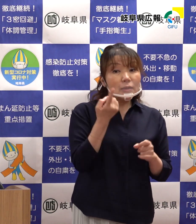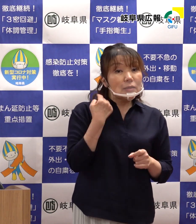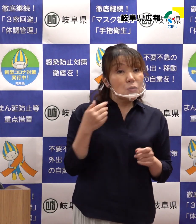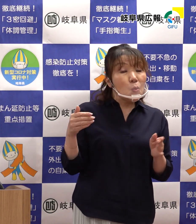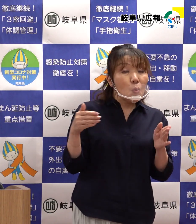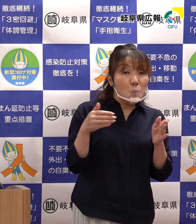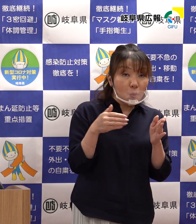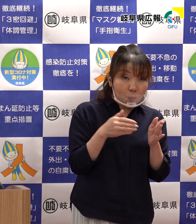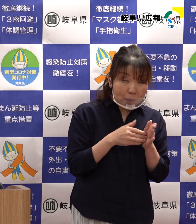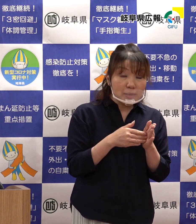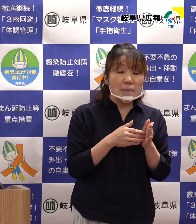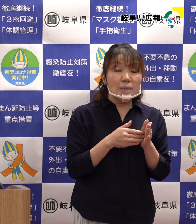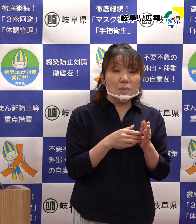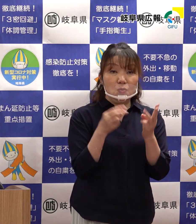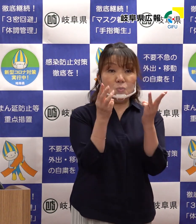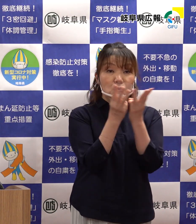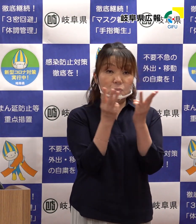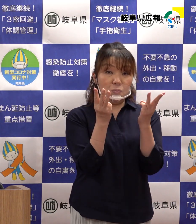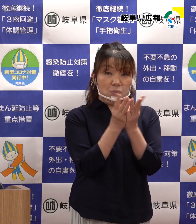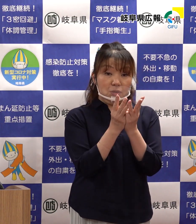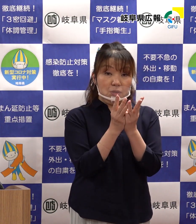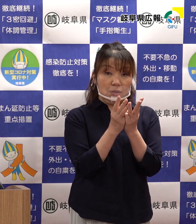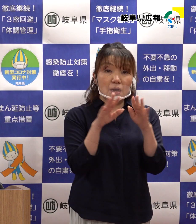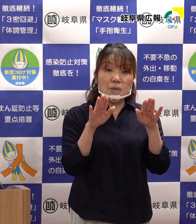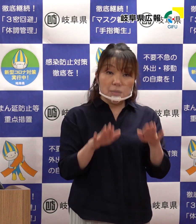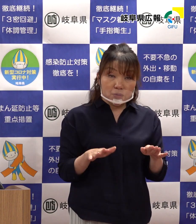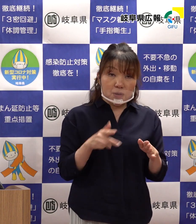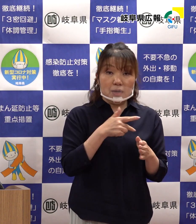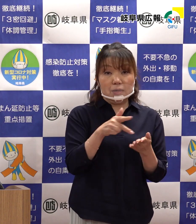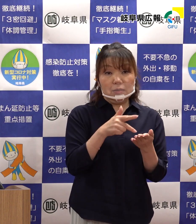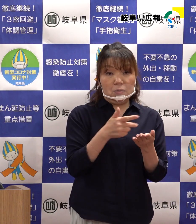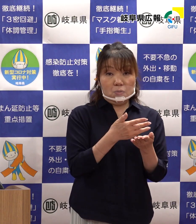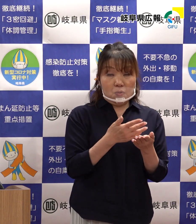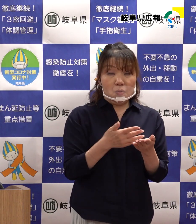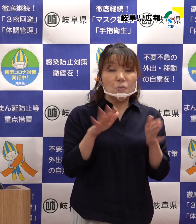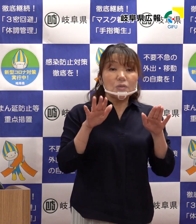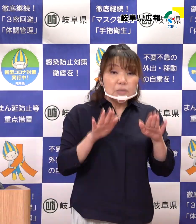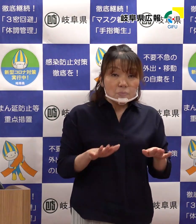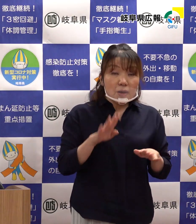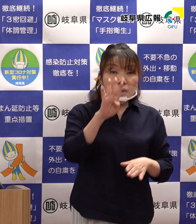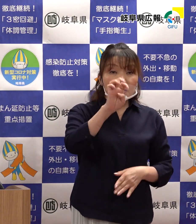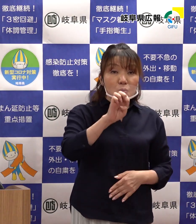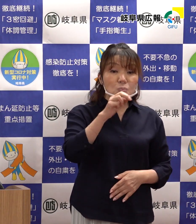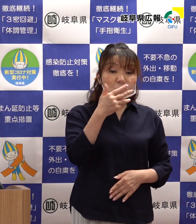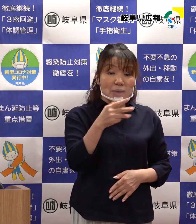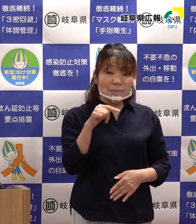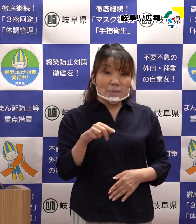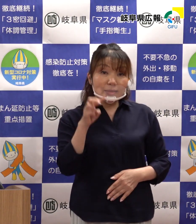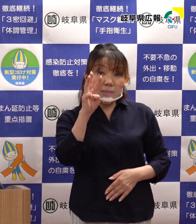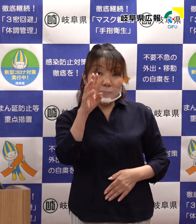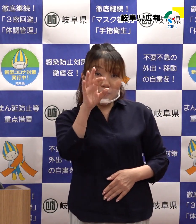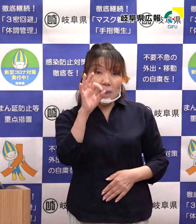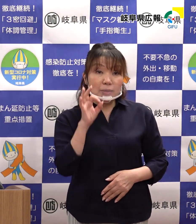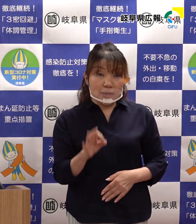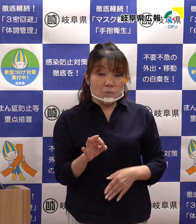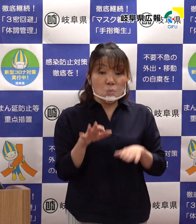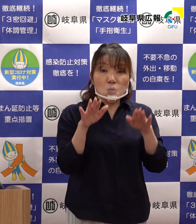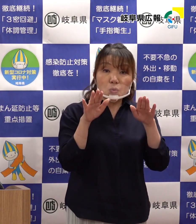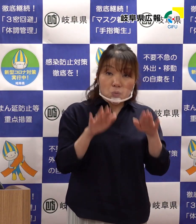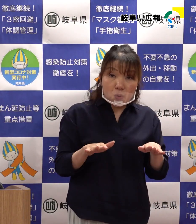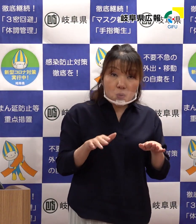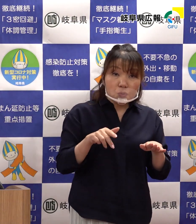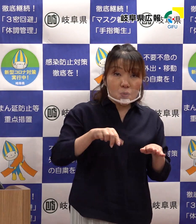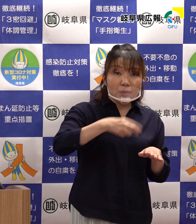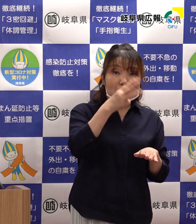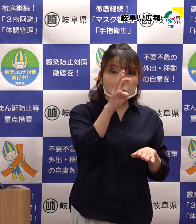の数字が今、手元にあるわけですが、すでに 48.3% ということでありますが、本日の